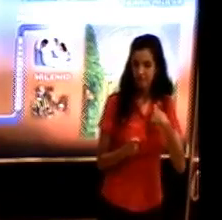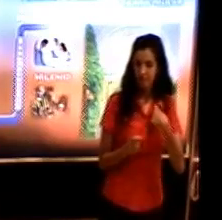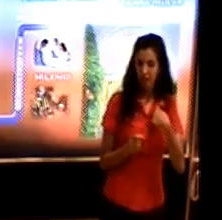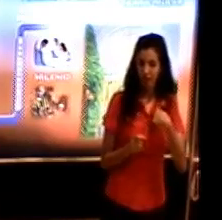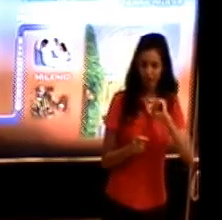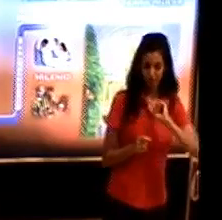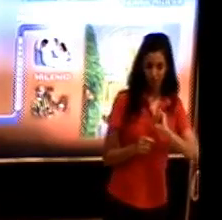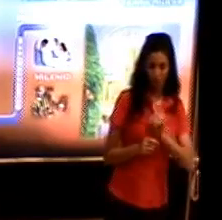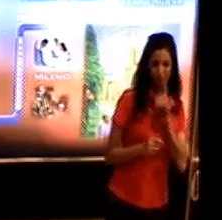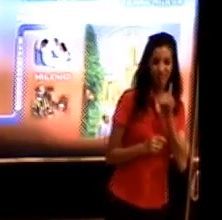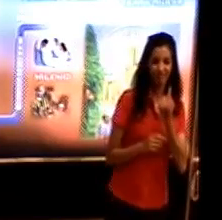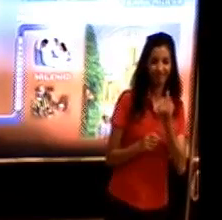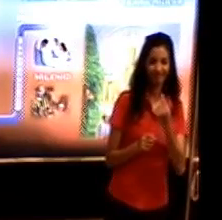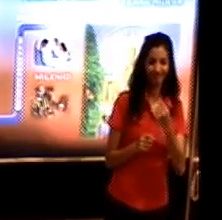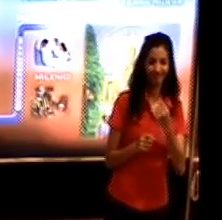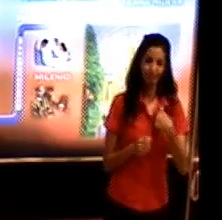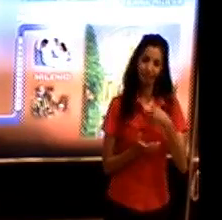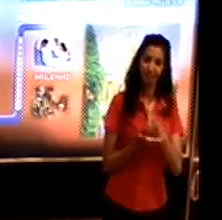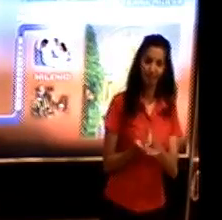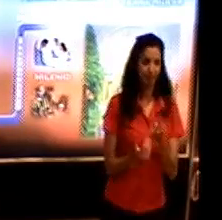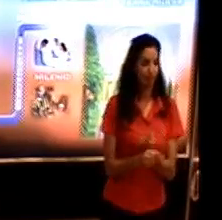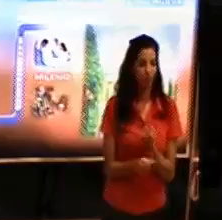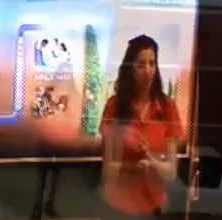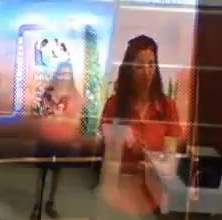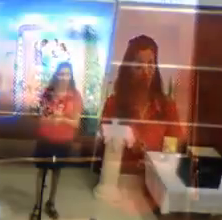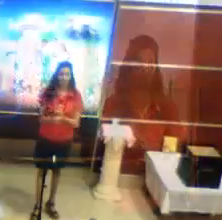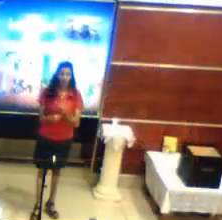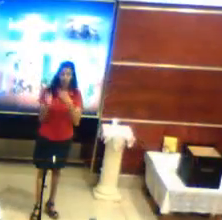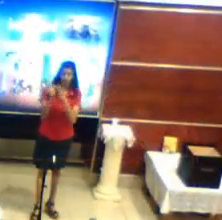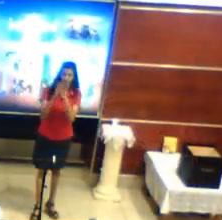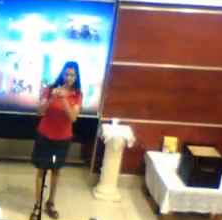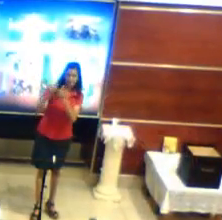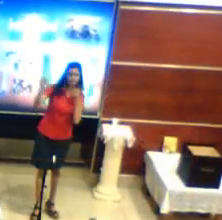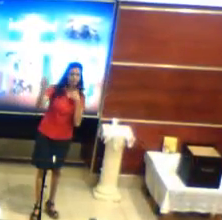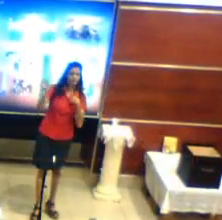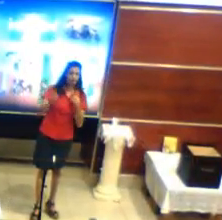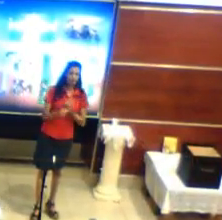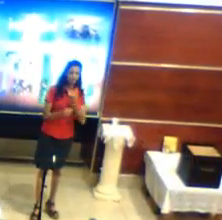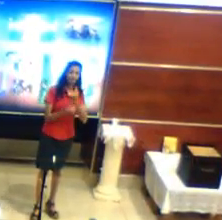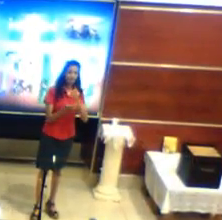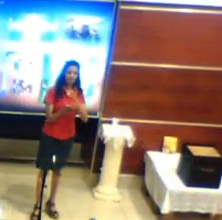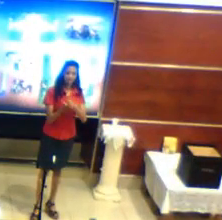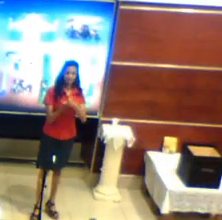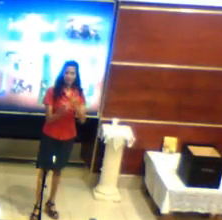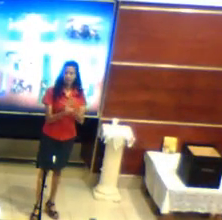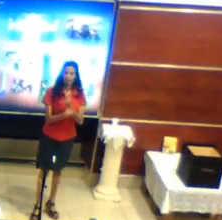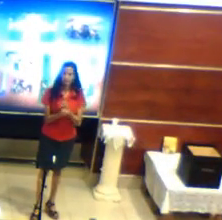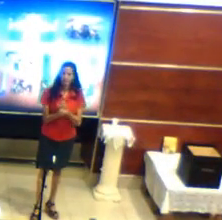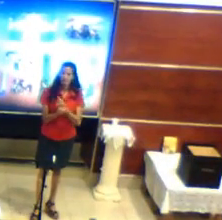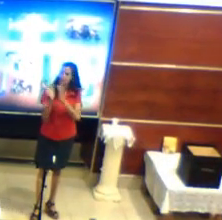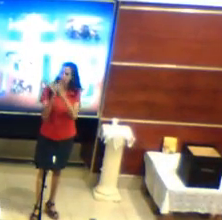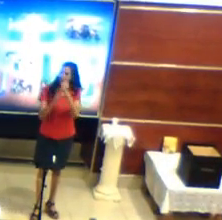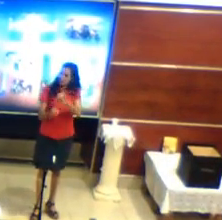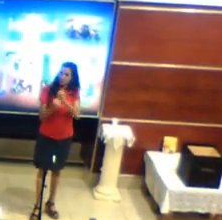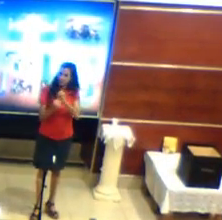puedo andar de acuerdo a la voluntad de Dios. Pero hermanos, Cristo es poder, Cristo es vida.